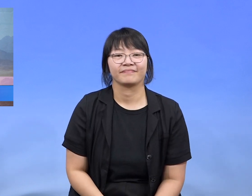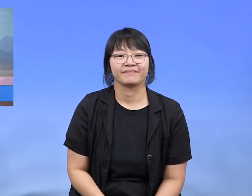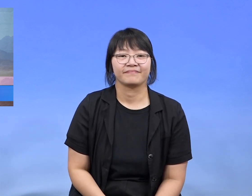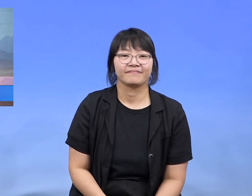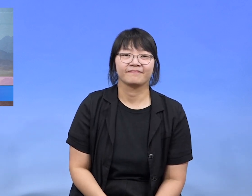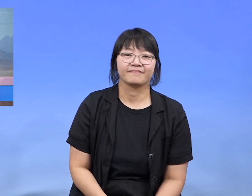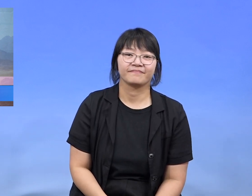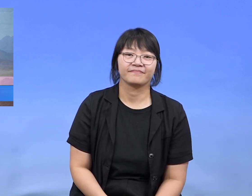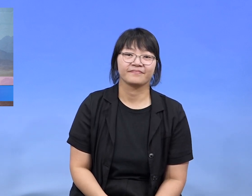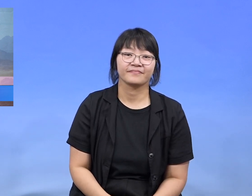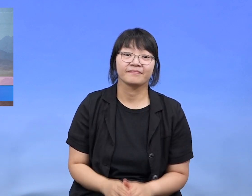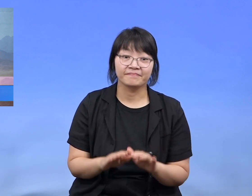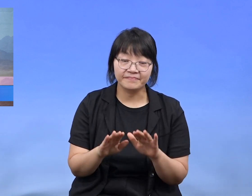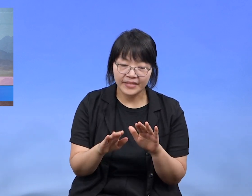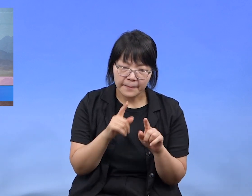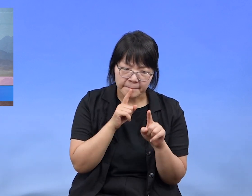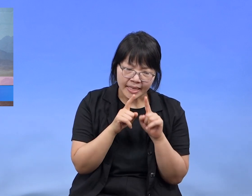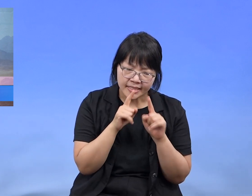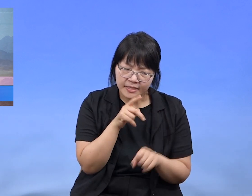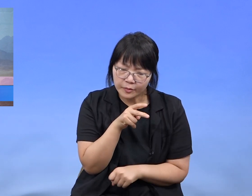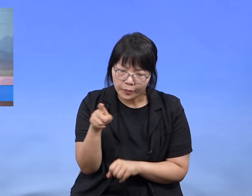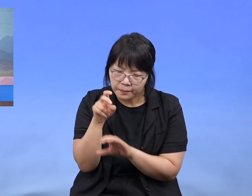여기 말씀이 바로 빛이라고.